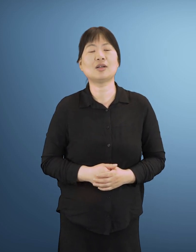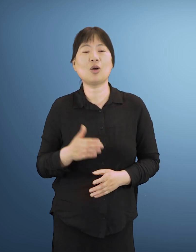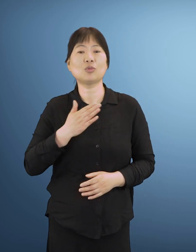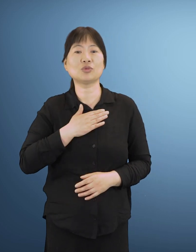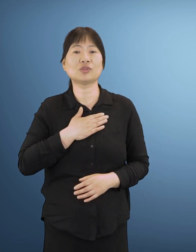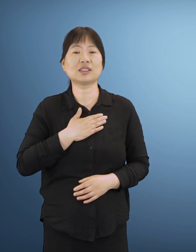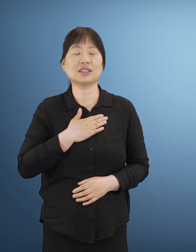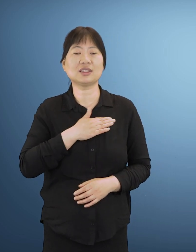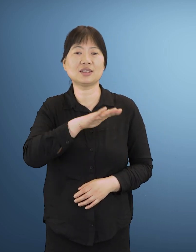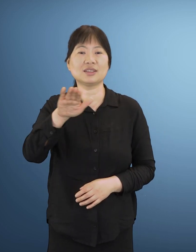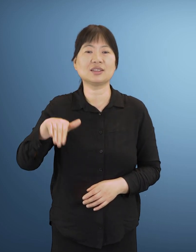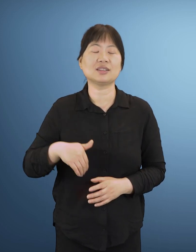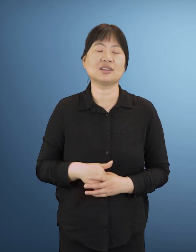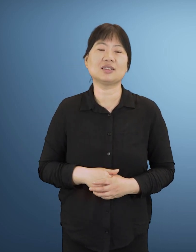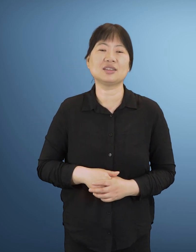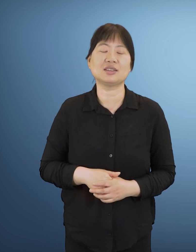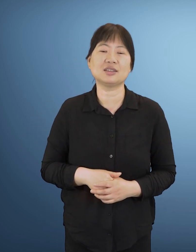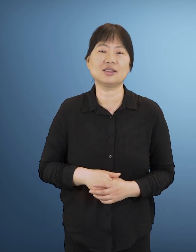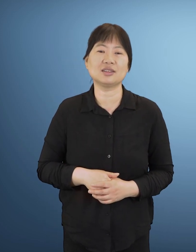우린 여기서